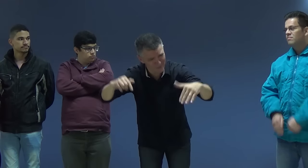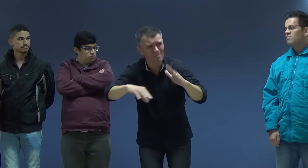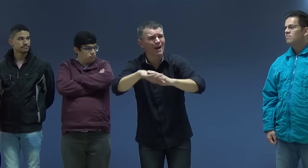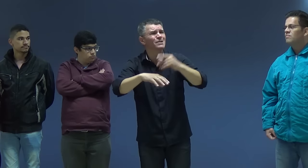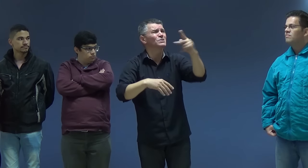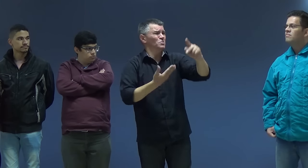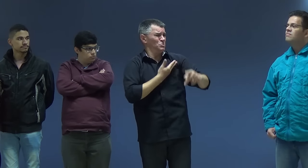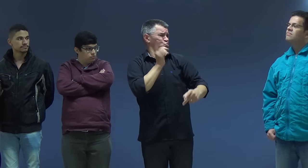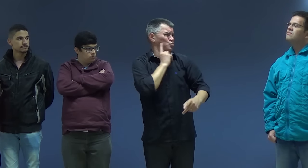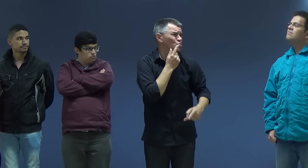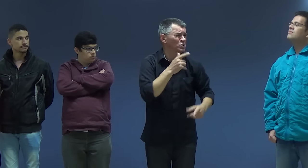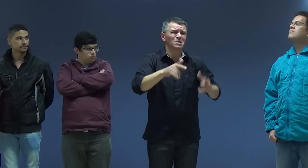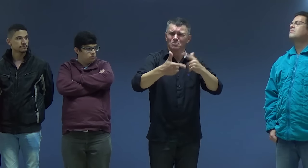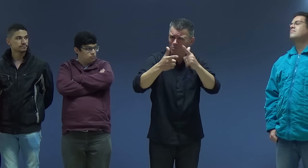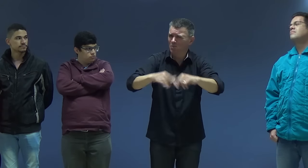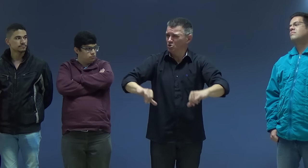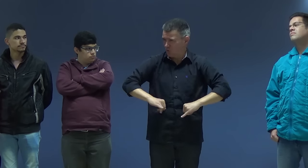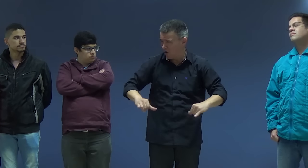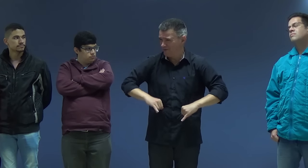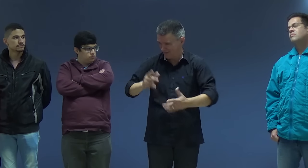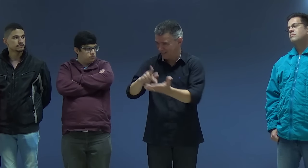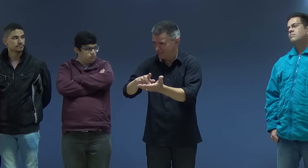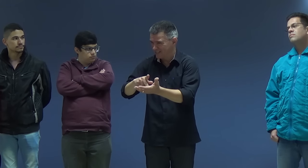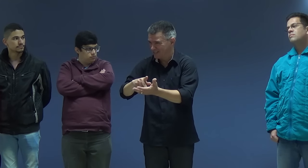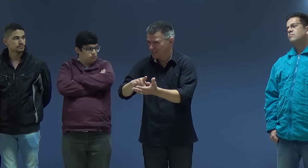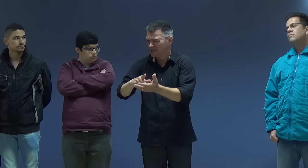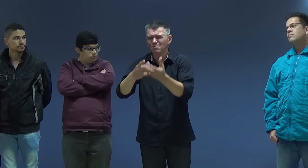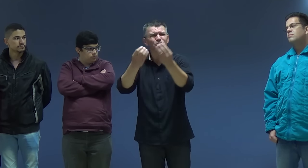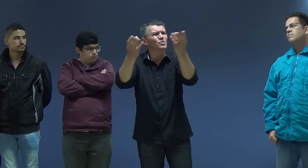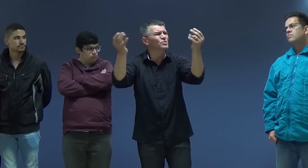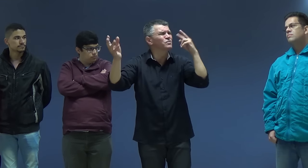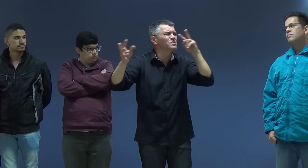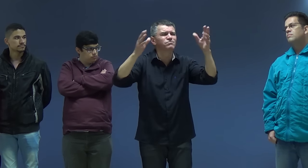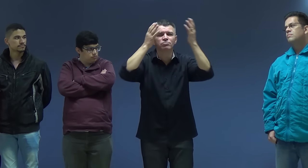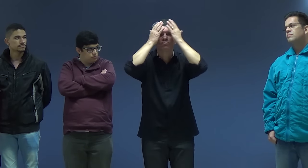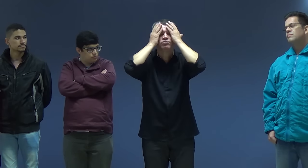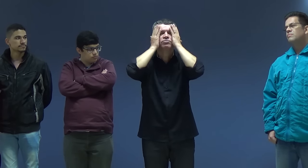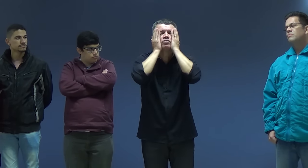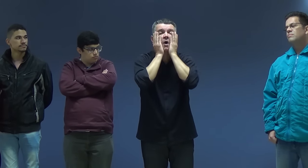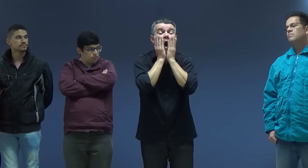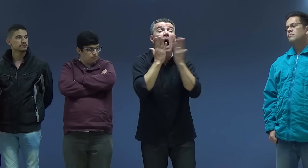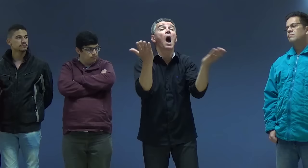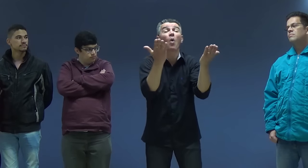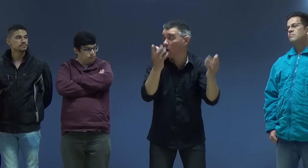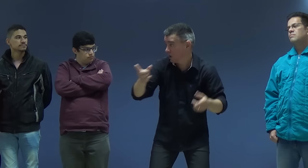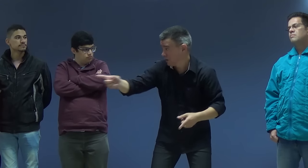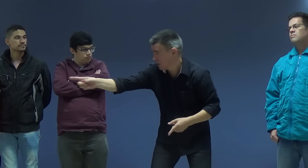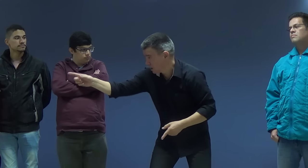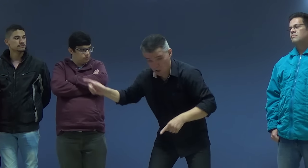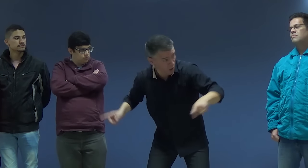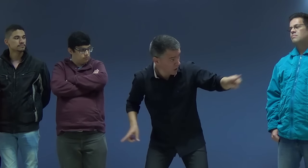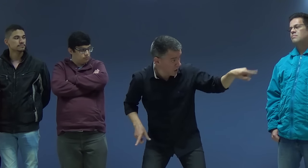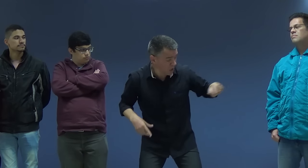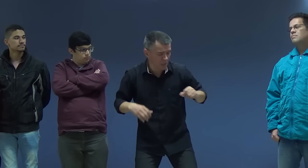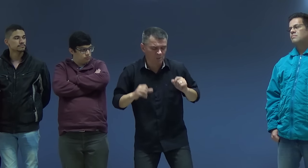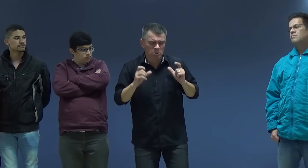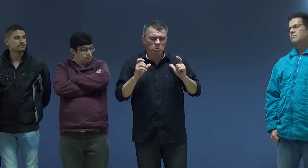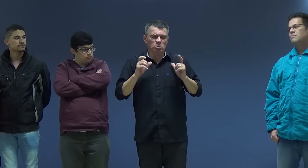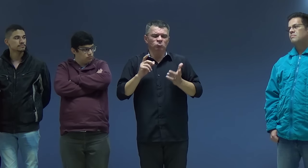Continue praticando, gente. Chame seus amigos surdos, às vezes eles estão sofrendo. Né? Aqui estão